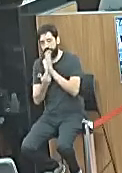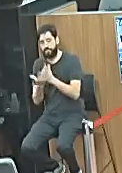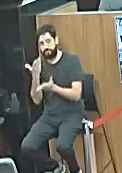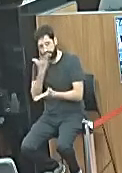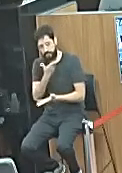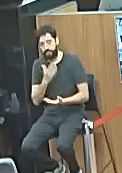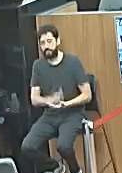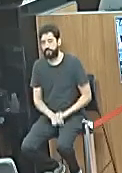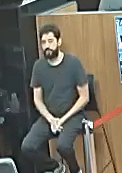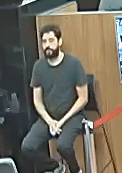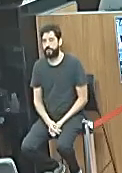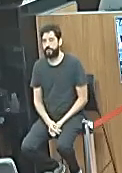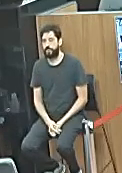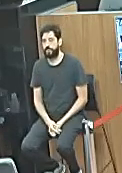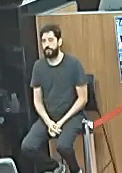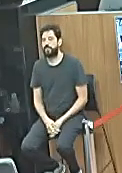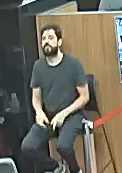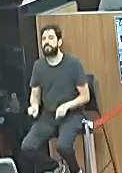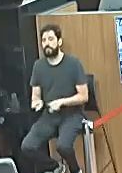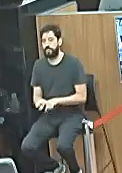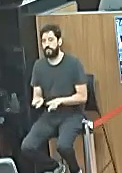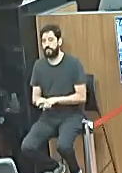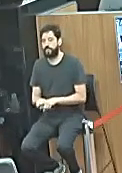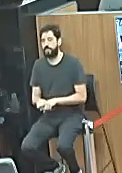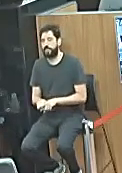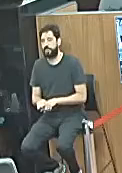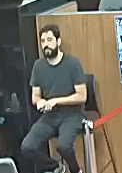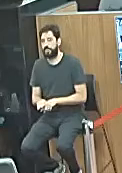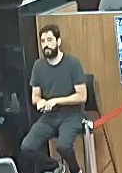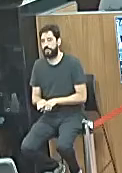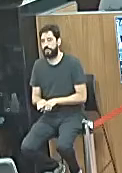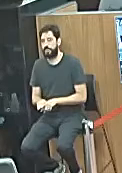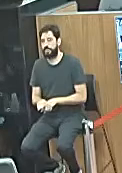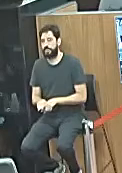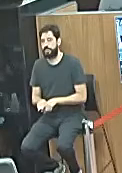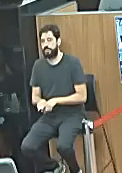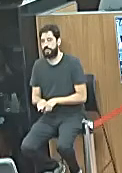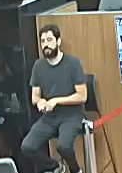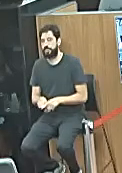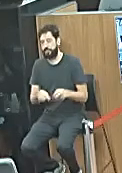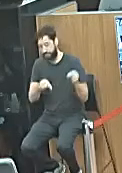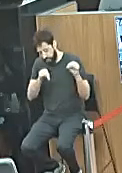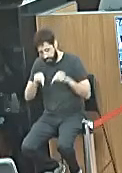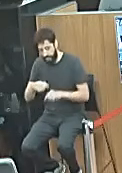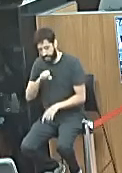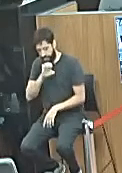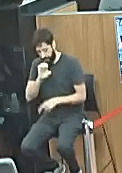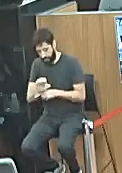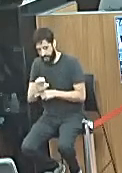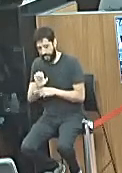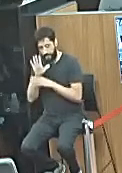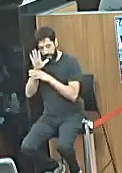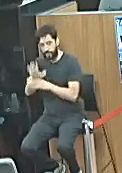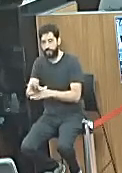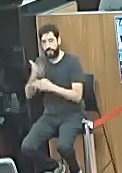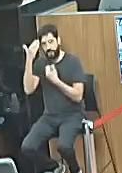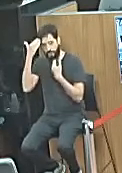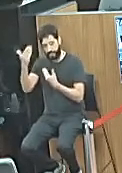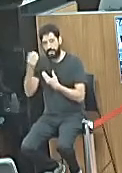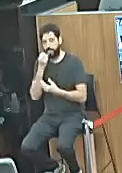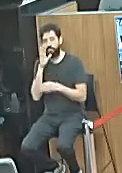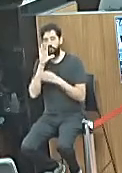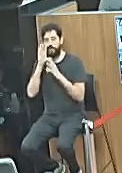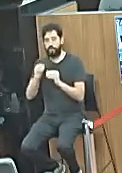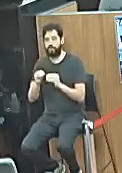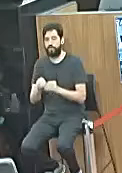vossa excelência e contamos também com a vinda do estado a socorrer nos obrigado boa